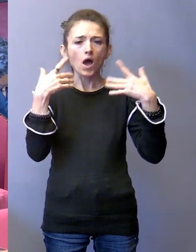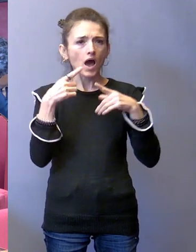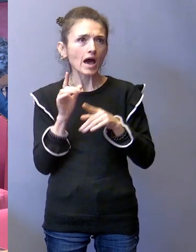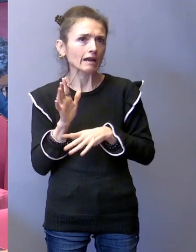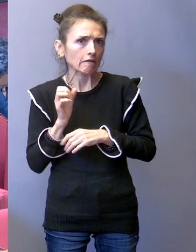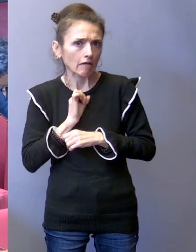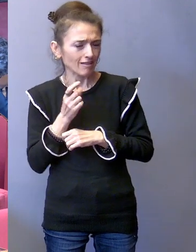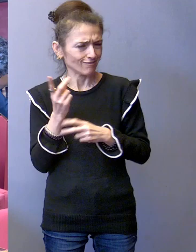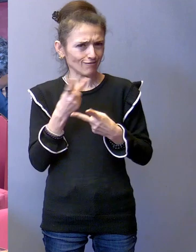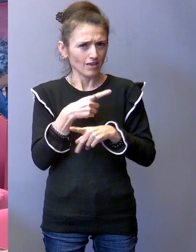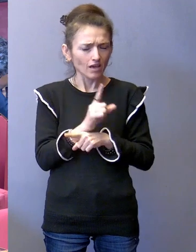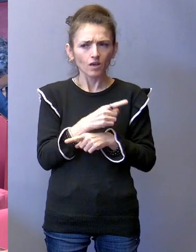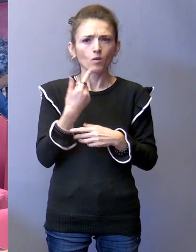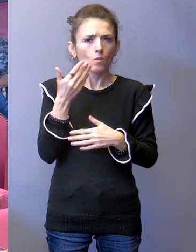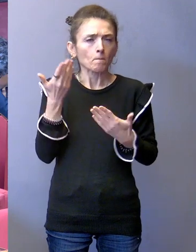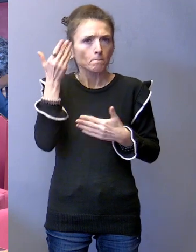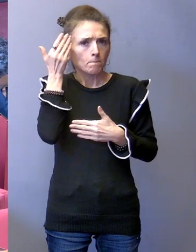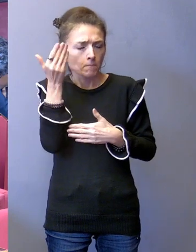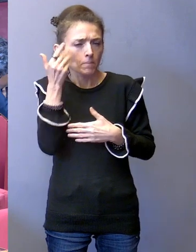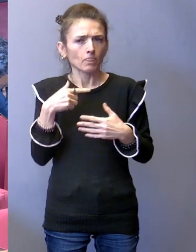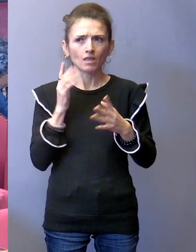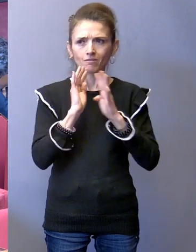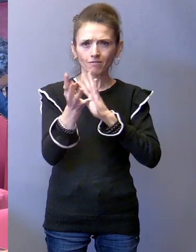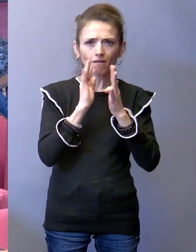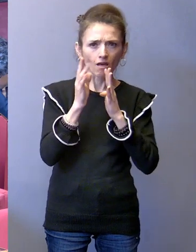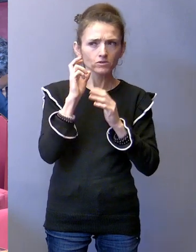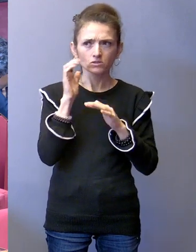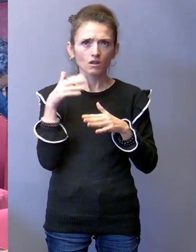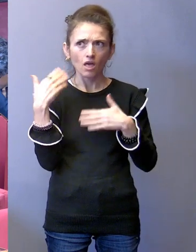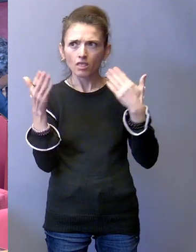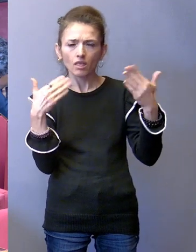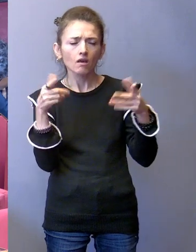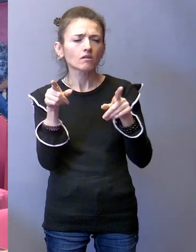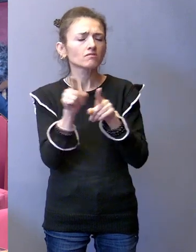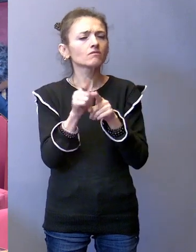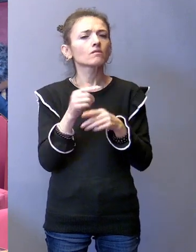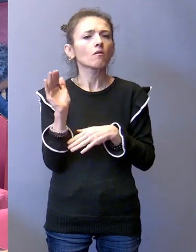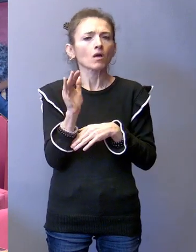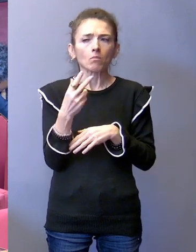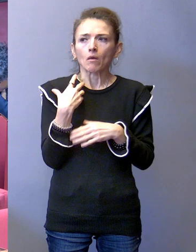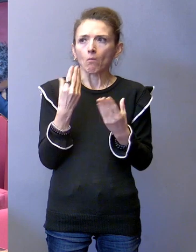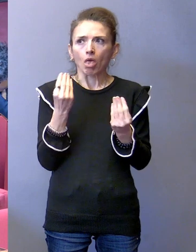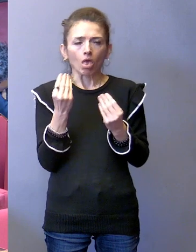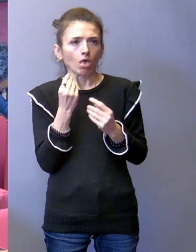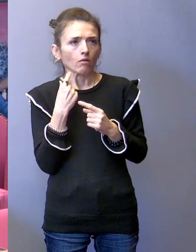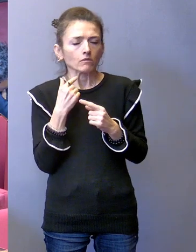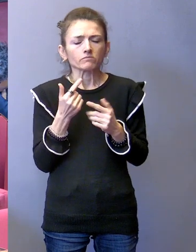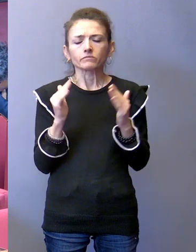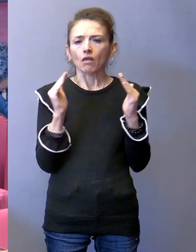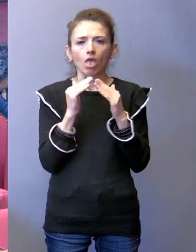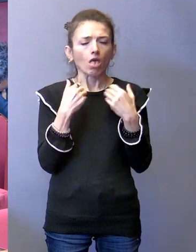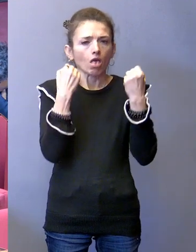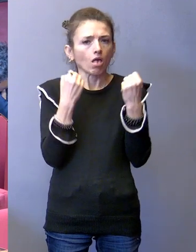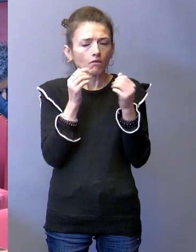le paure di pericoli Veri o presunti del traffico e degli estranei costringono i bambini a trascorrere gran parte del proprio tempo in spazi chiusi